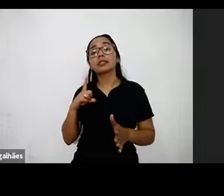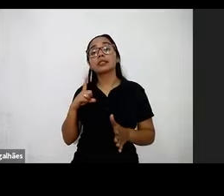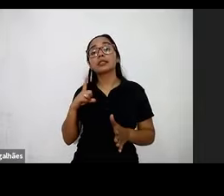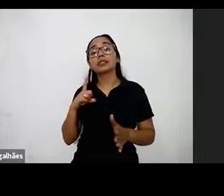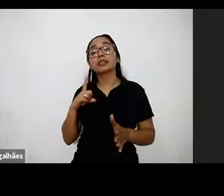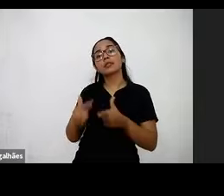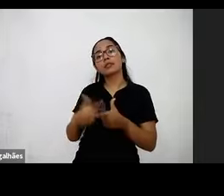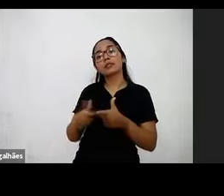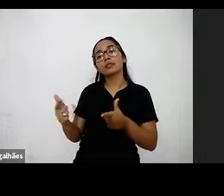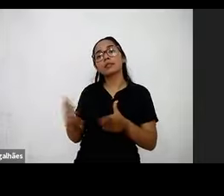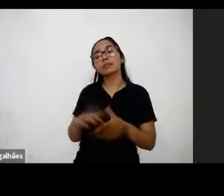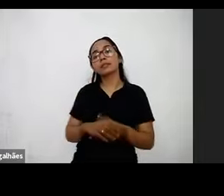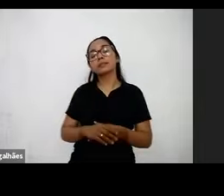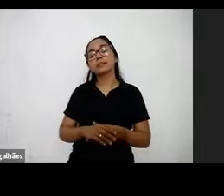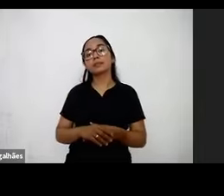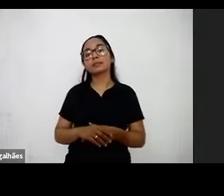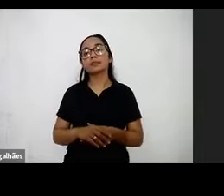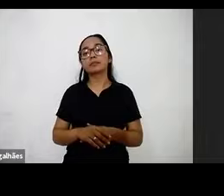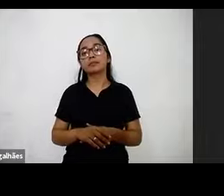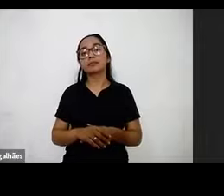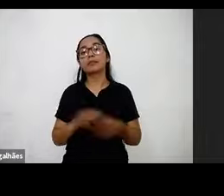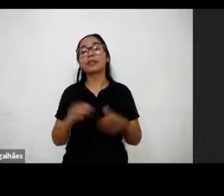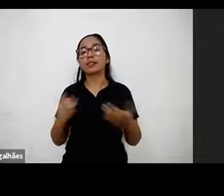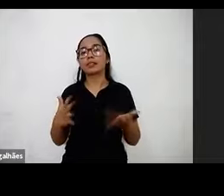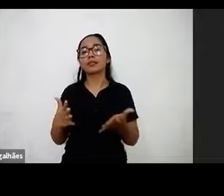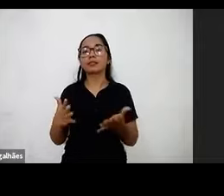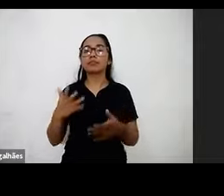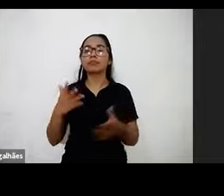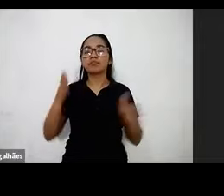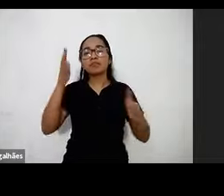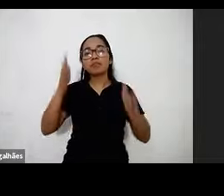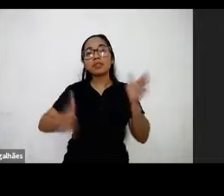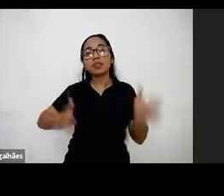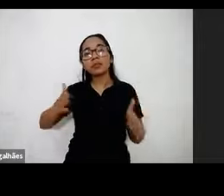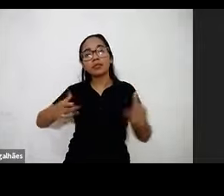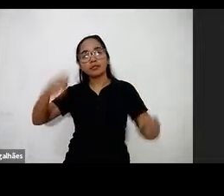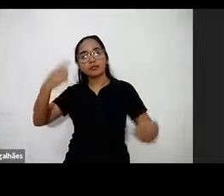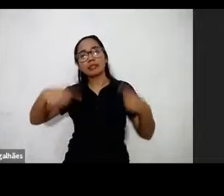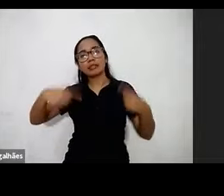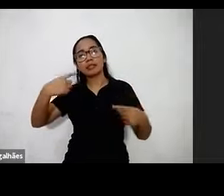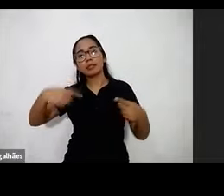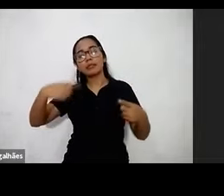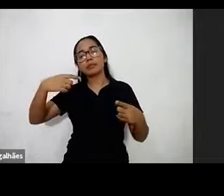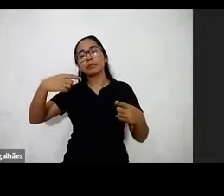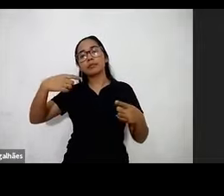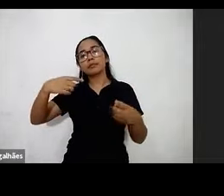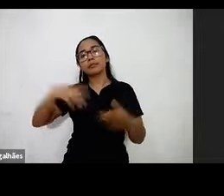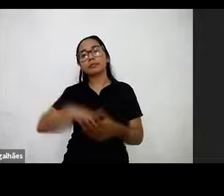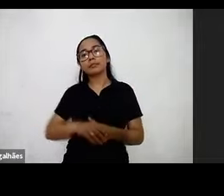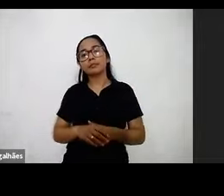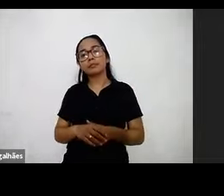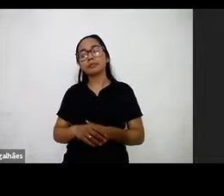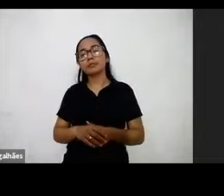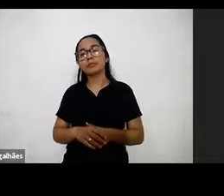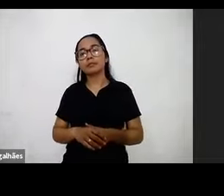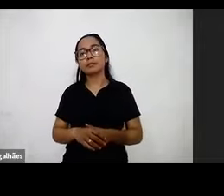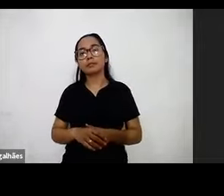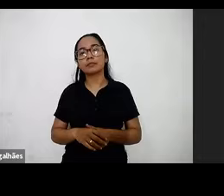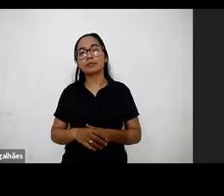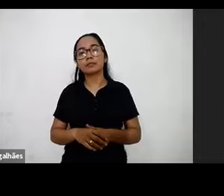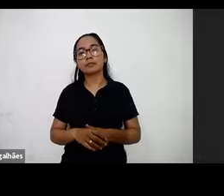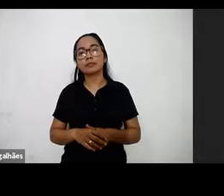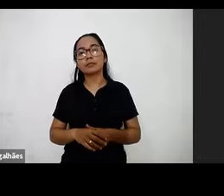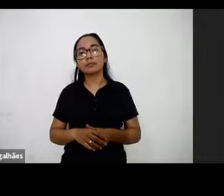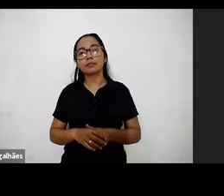com vocês. Eu acho que é um momento que a gente está iniciando esse debate, né? Eu acho que é um espaço aberto. Eu